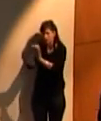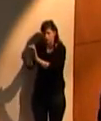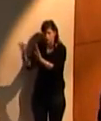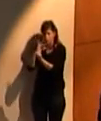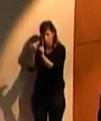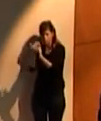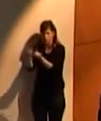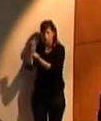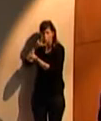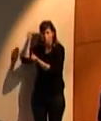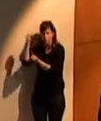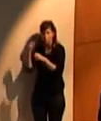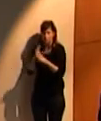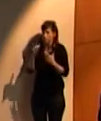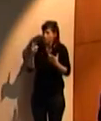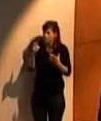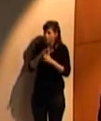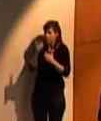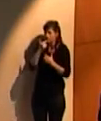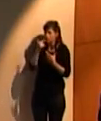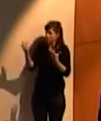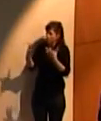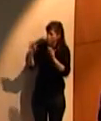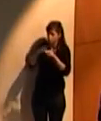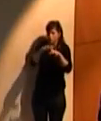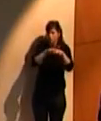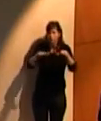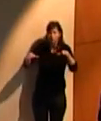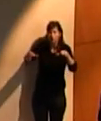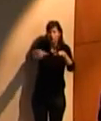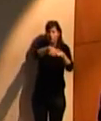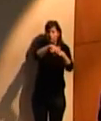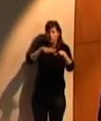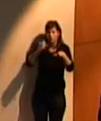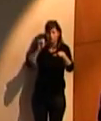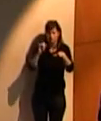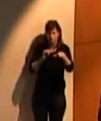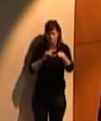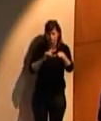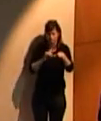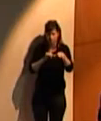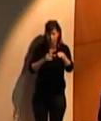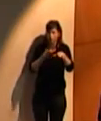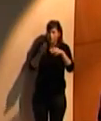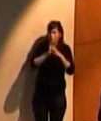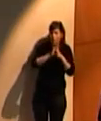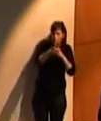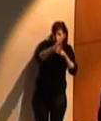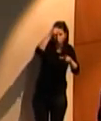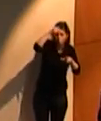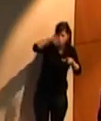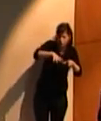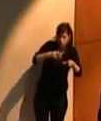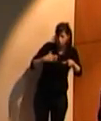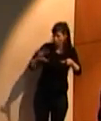d'associer les premiers usagers en fait, de ces espaces-là dans les processus de conception, et en particulier